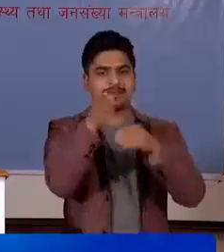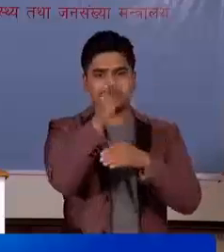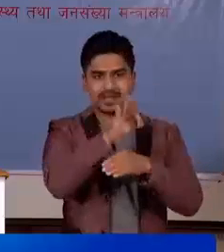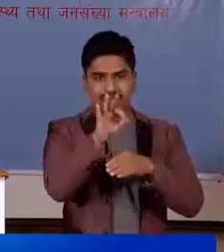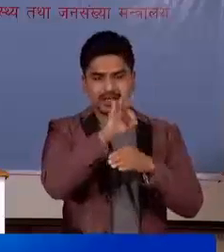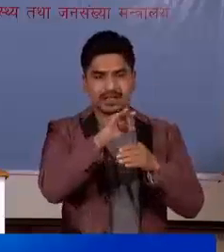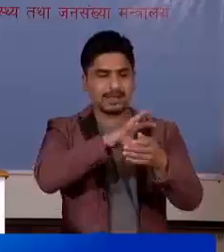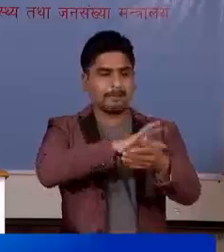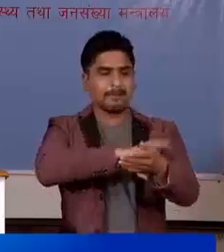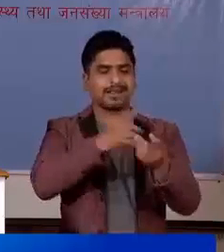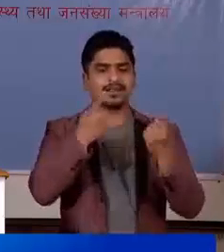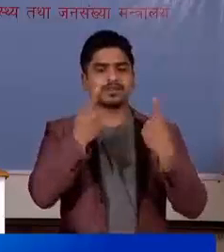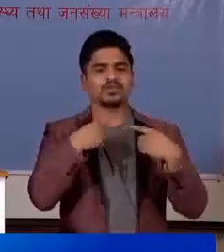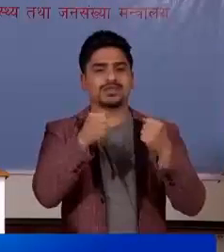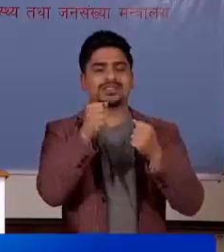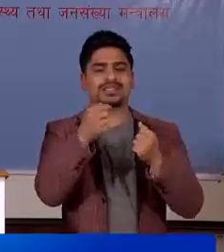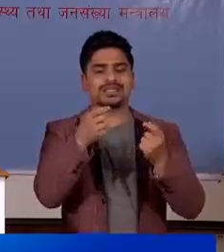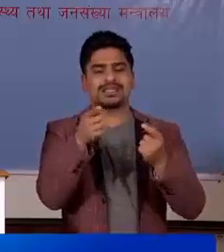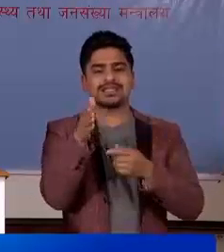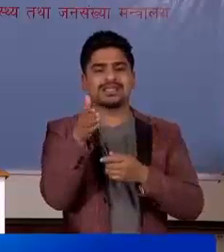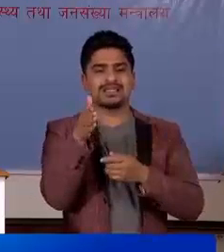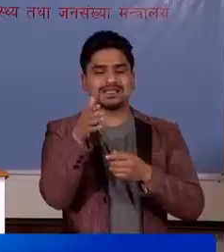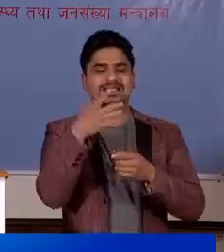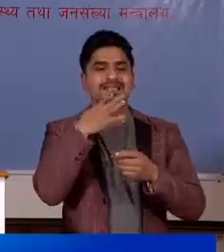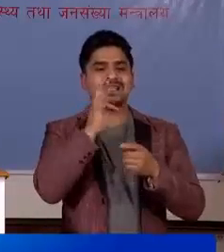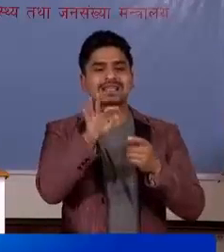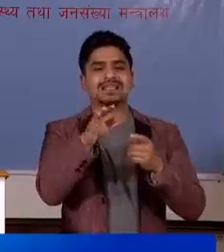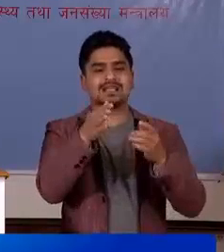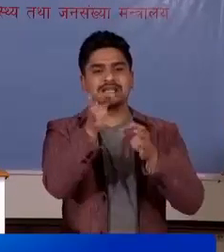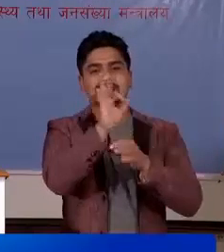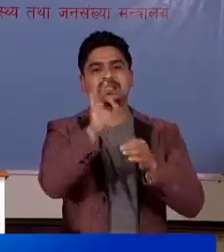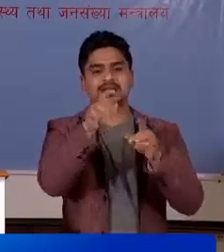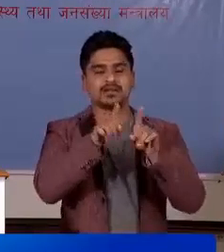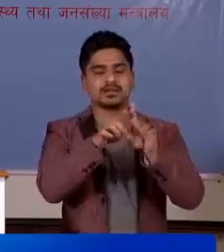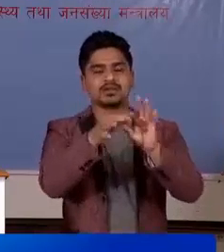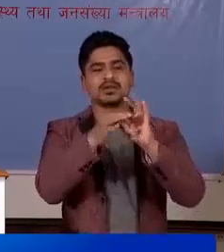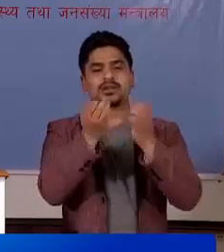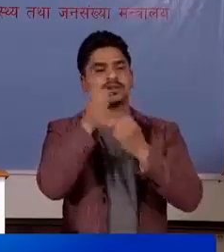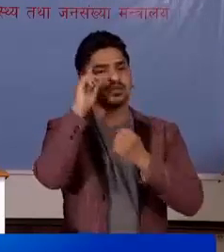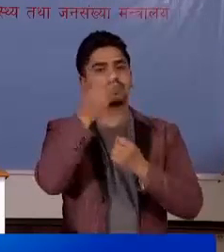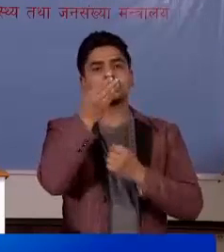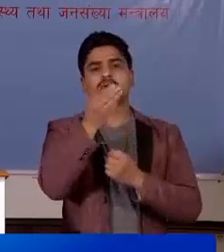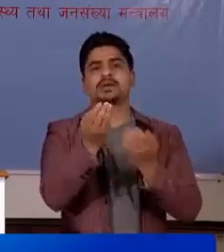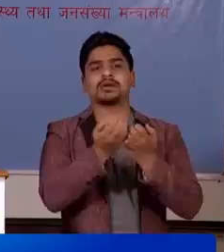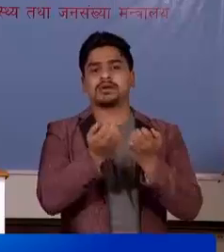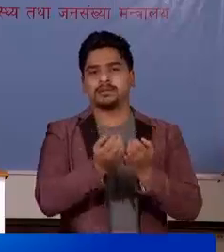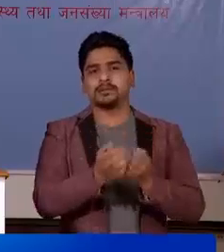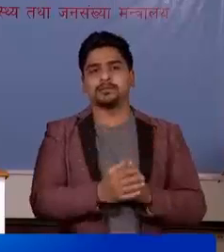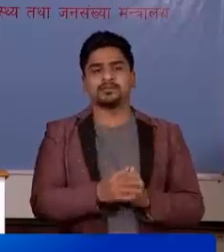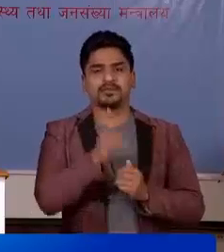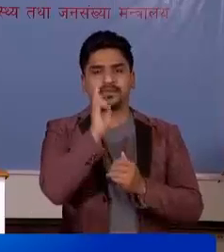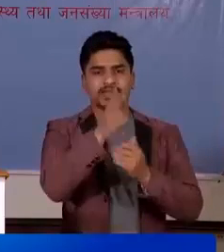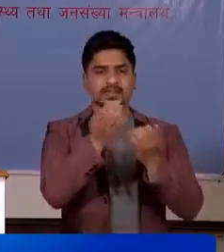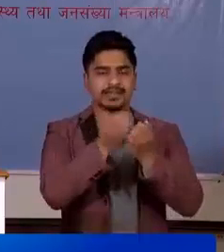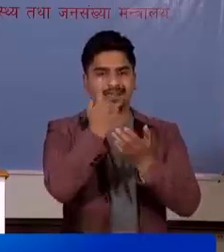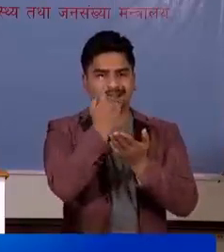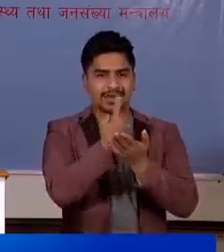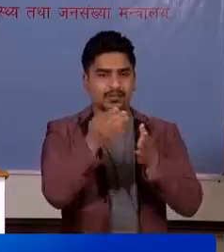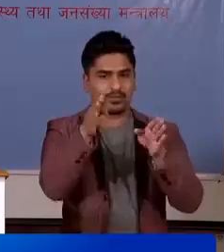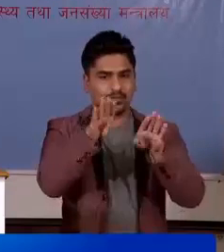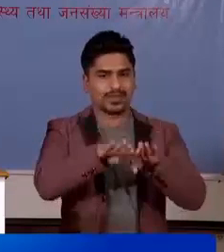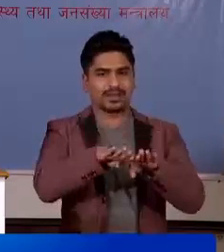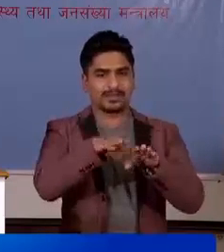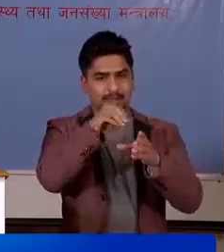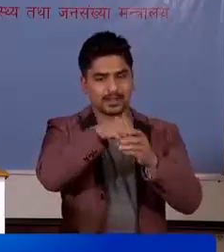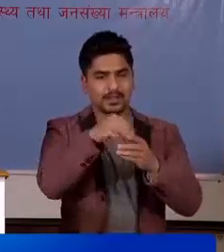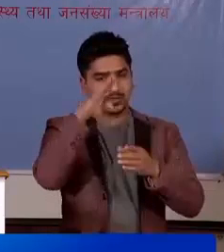हरू लग प्रादेशिक स्वास्थे निर्देशनालाई हरू संग सह कारे गर्न सजील होस वनेरा। तेसे गरी काठमट उपत्ते